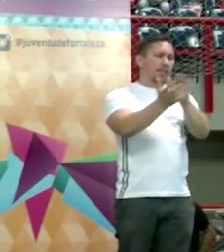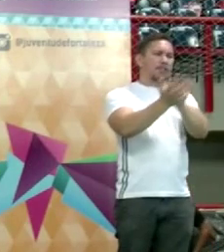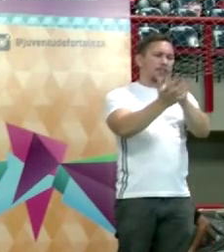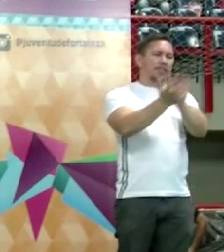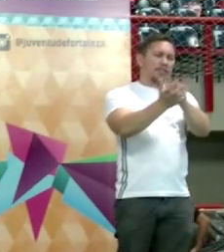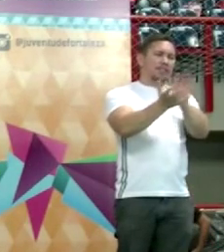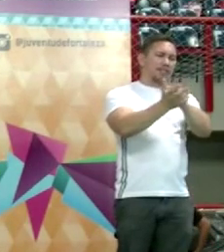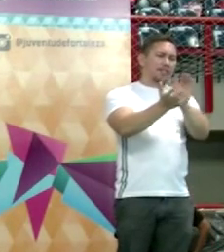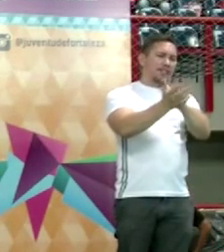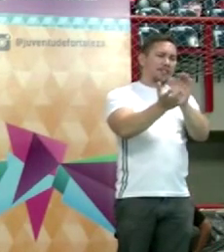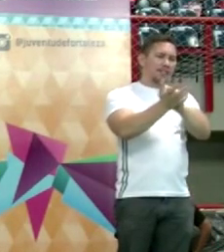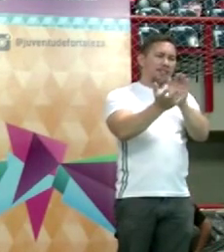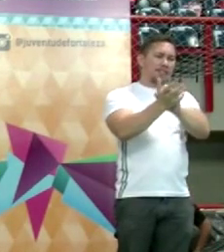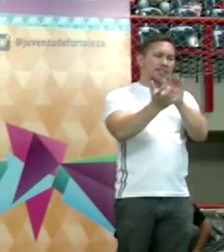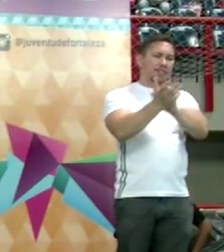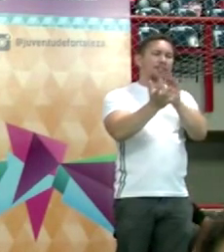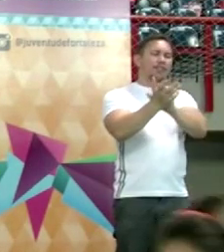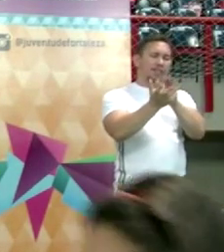Porque